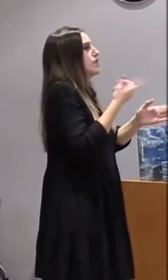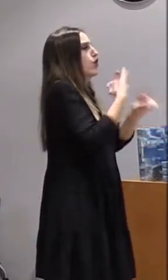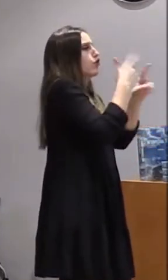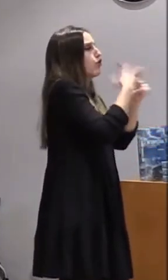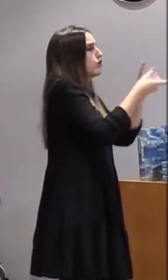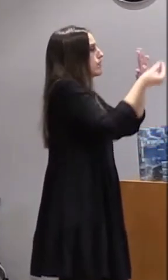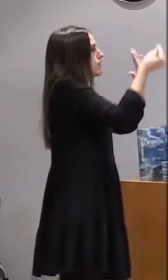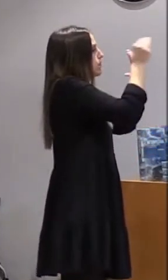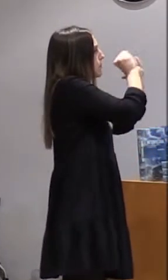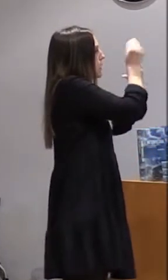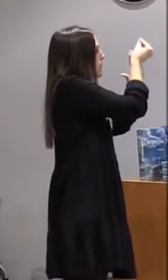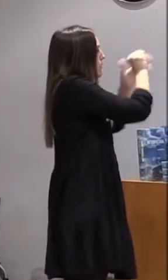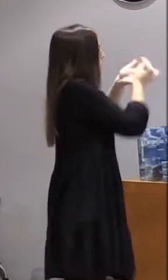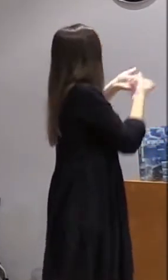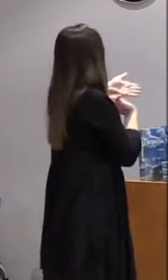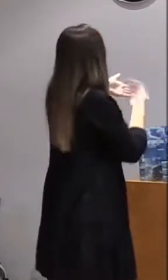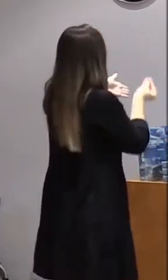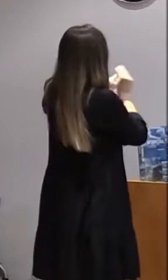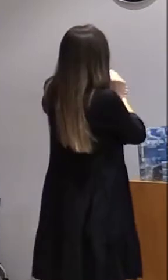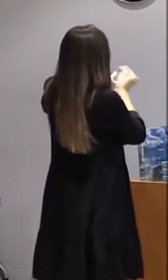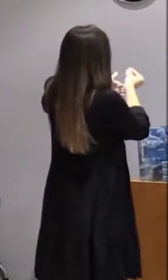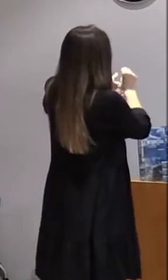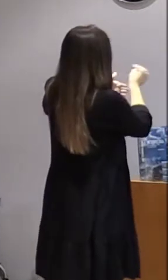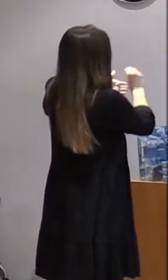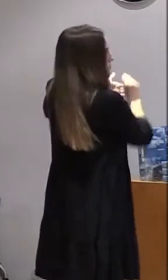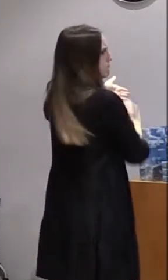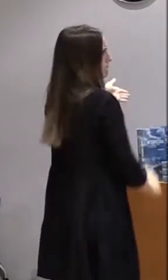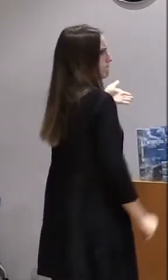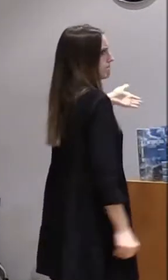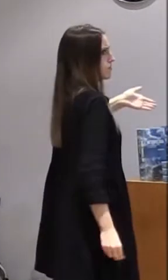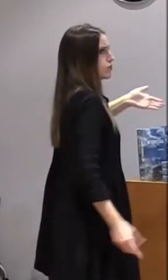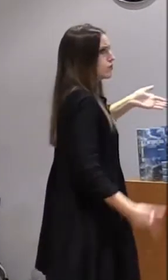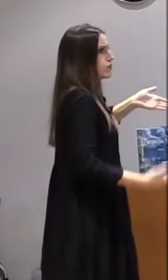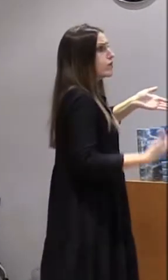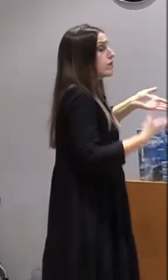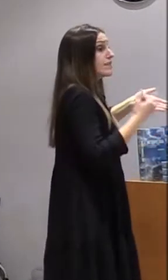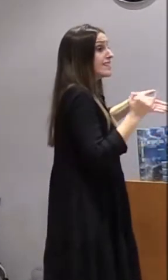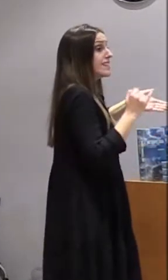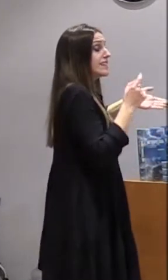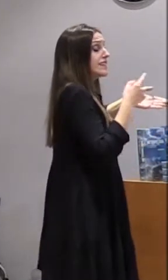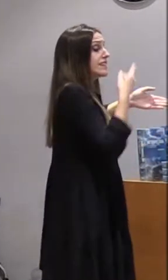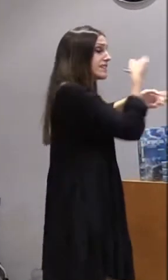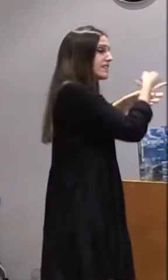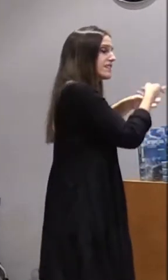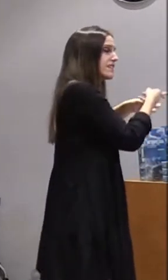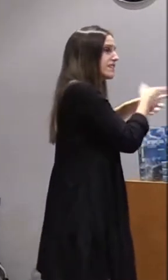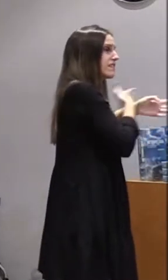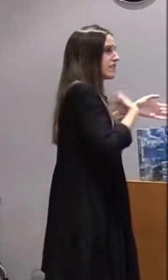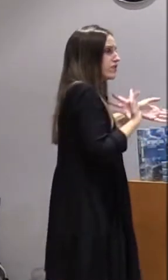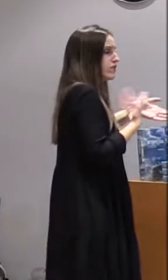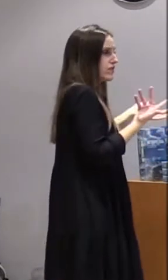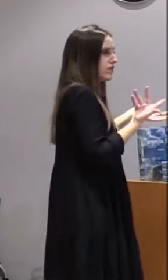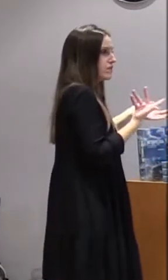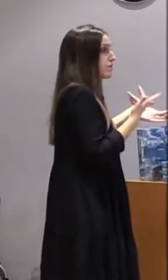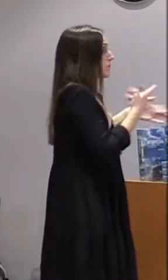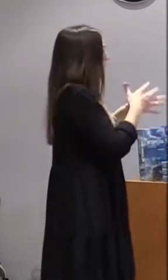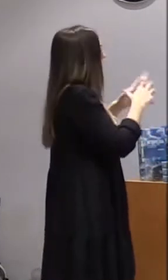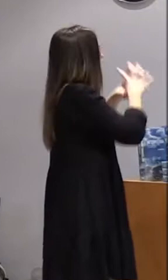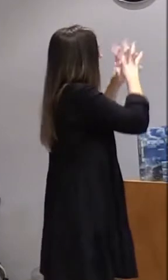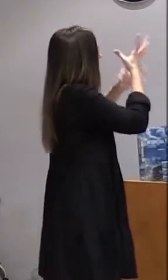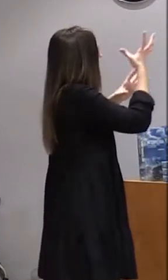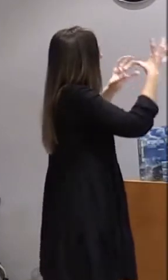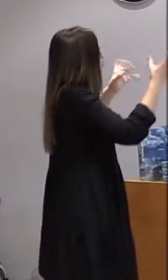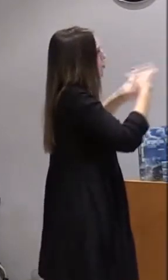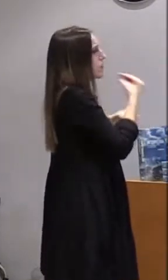para rellenar ese hueco de color azul, sino que con toda la intención está analizando qué están haciendo las nubes y trata de captar